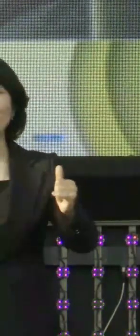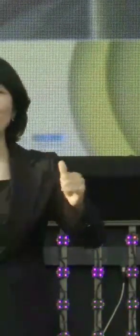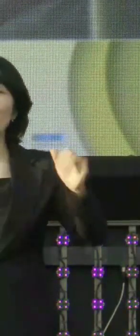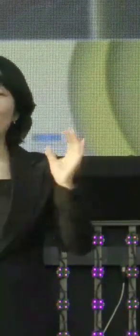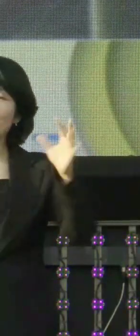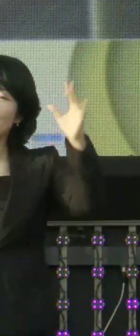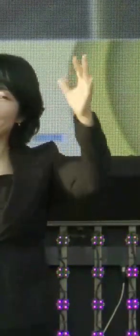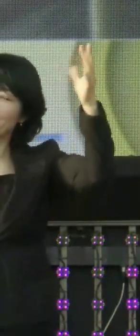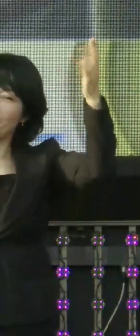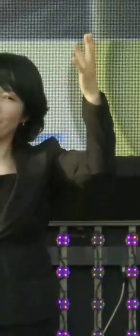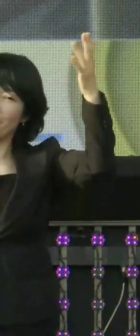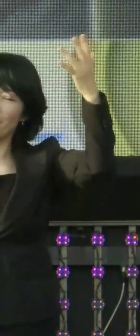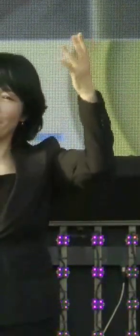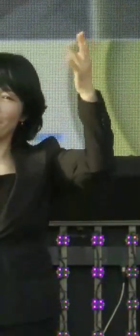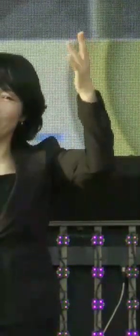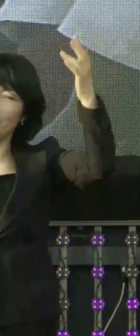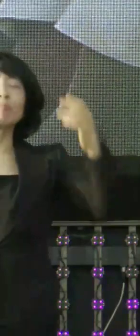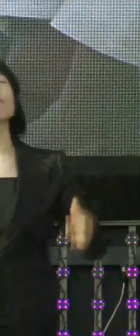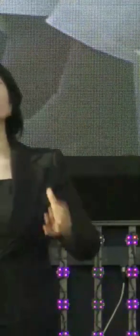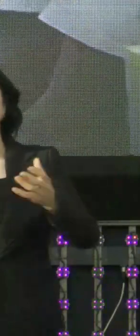환영합니다. 축하드립니다.